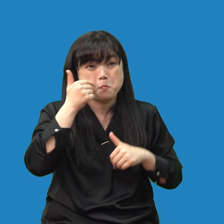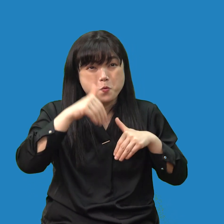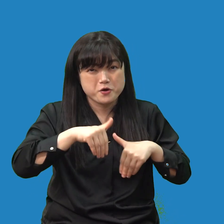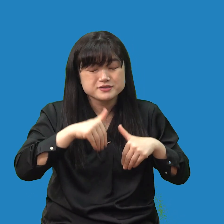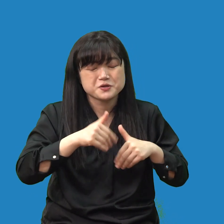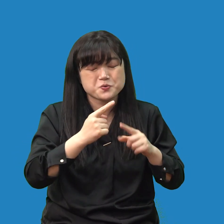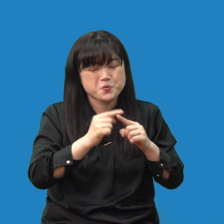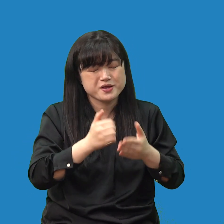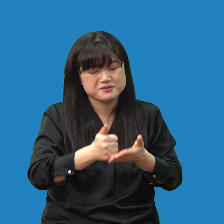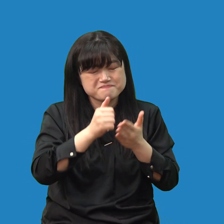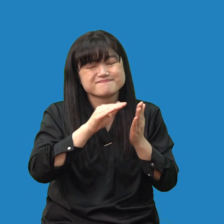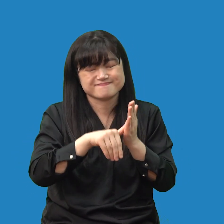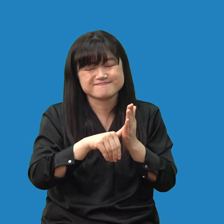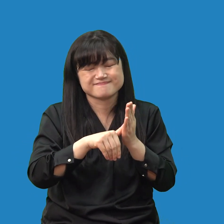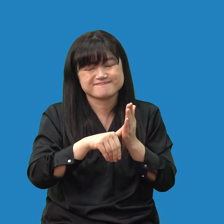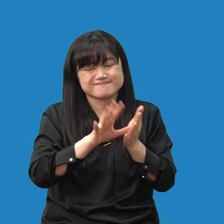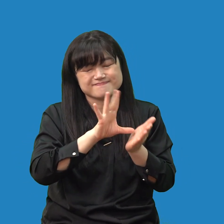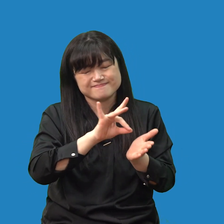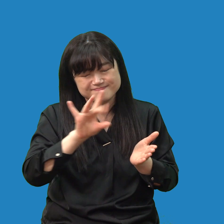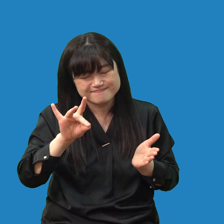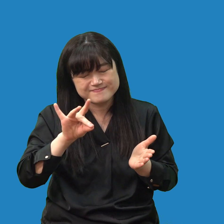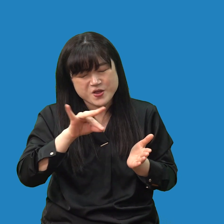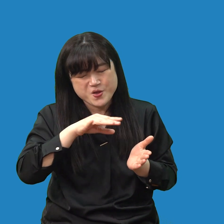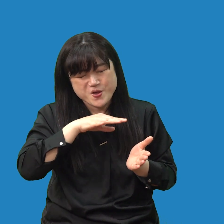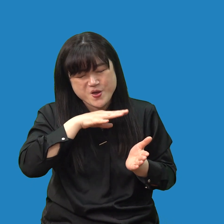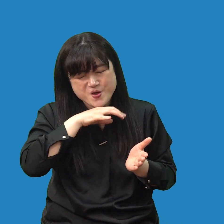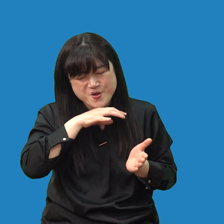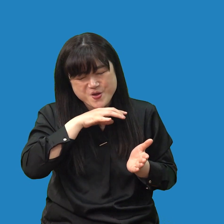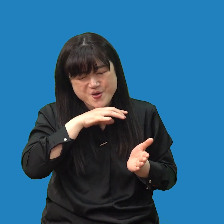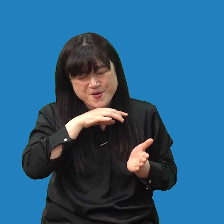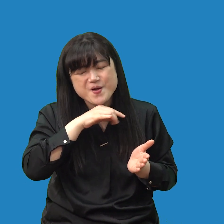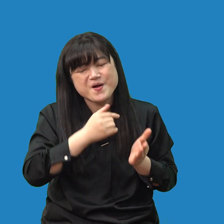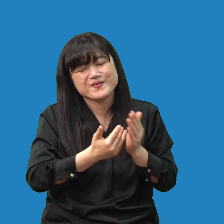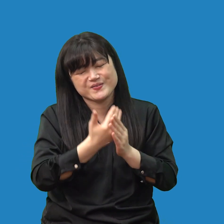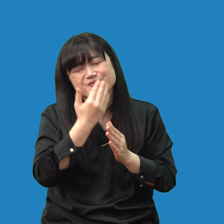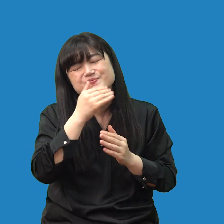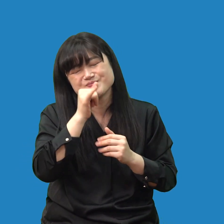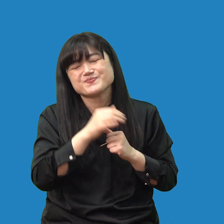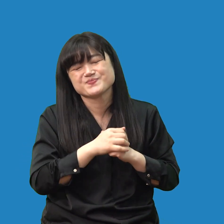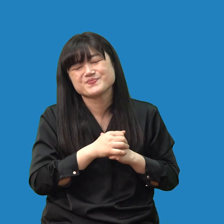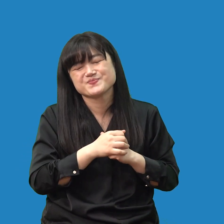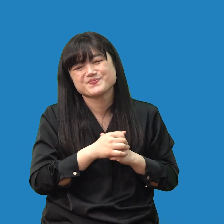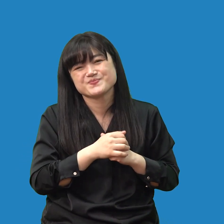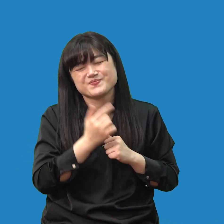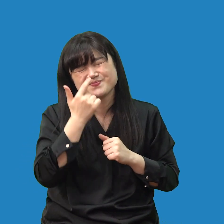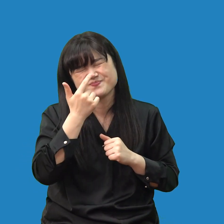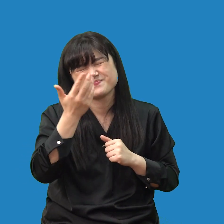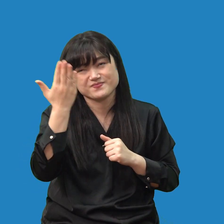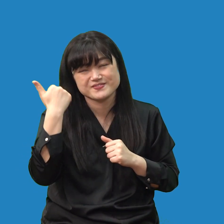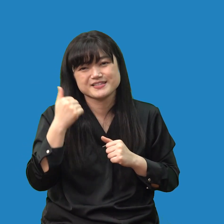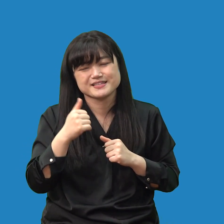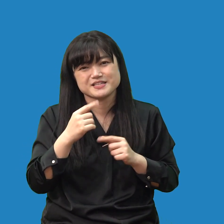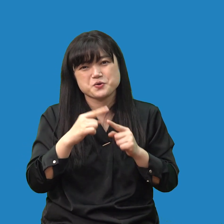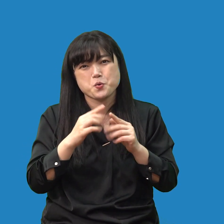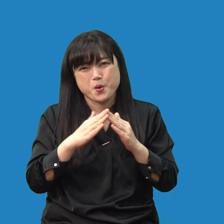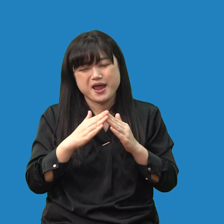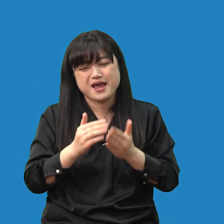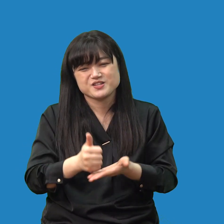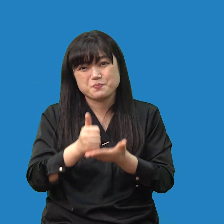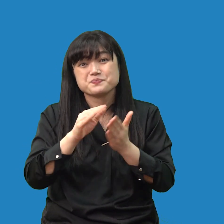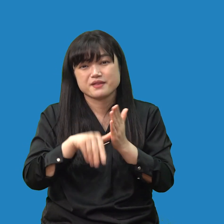목회자로 교회를 섬기면서 가끔 이 불평이 터져 나올 때가 있습니다. 이전 교회에서 이제 섬길